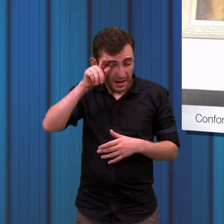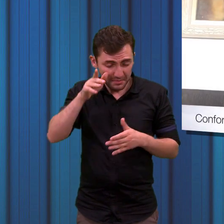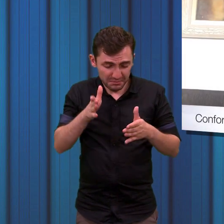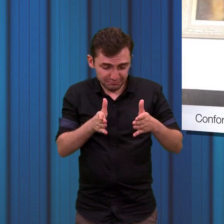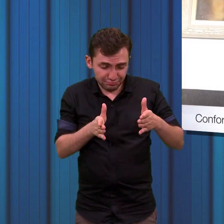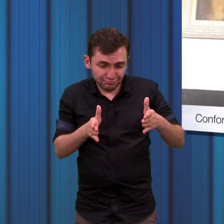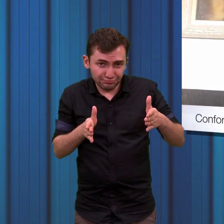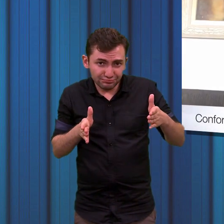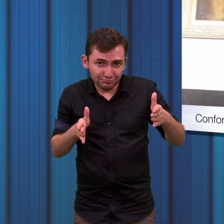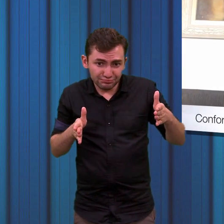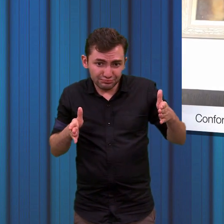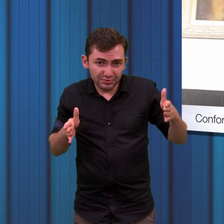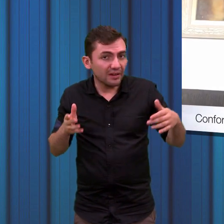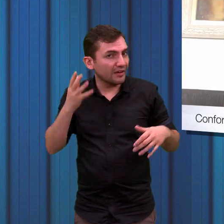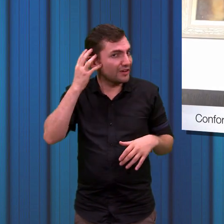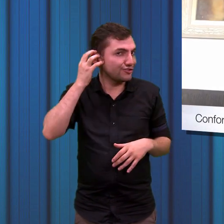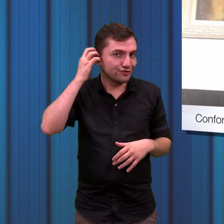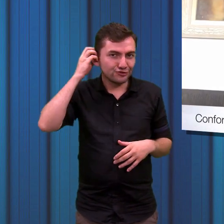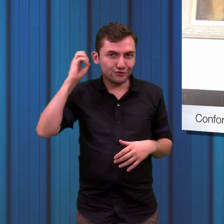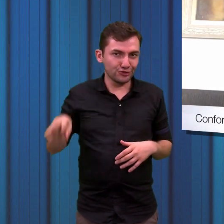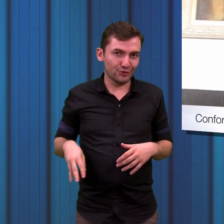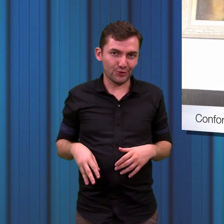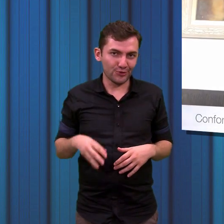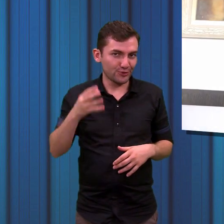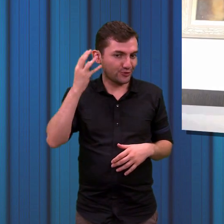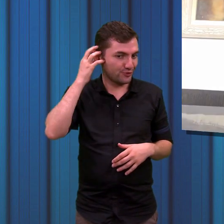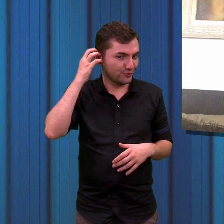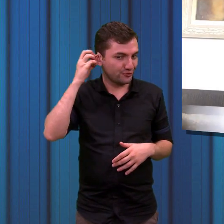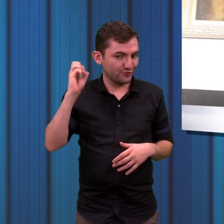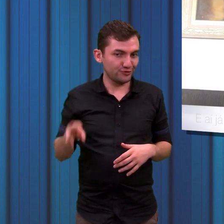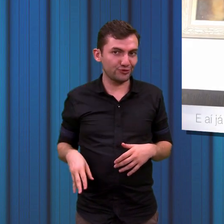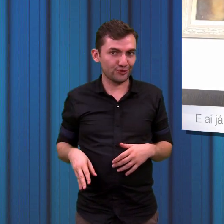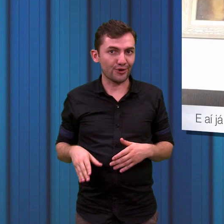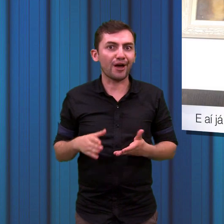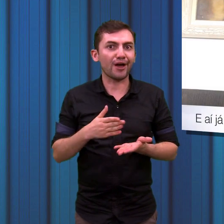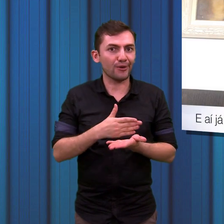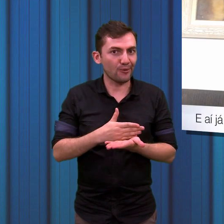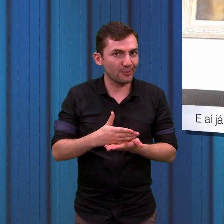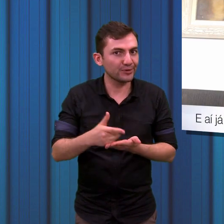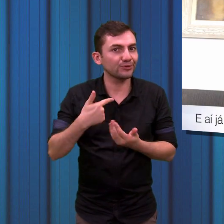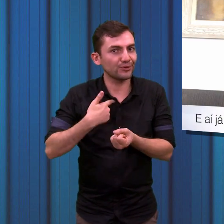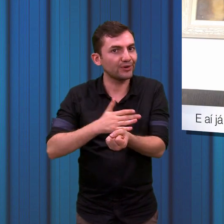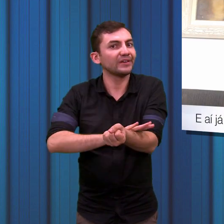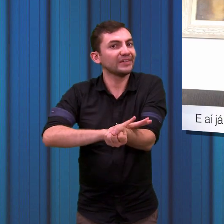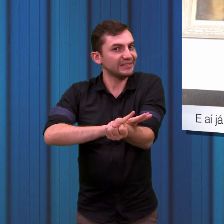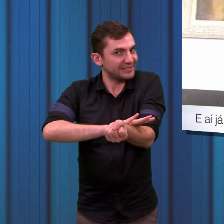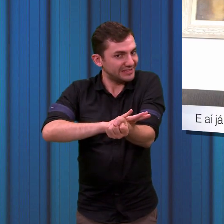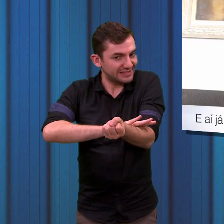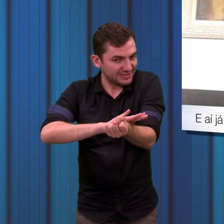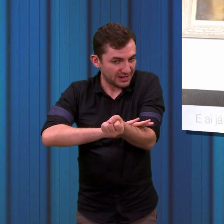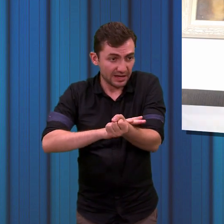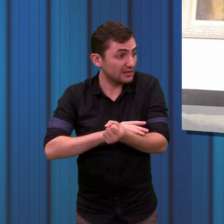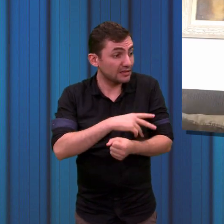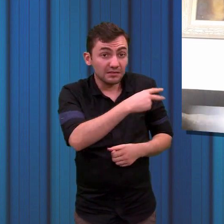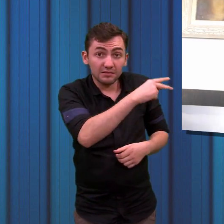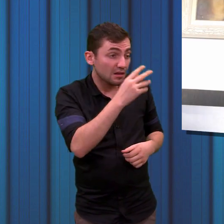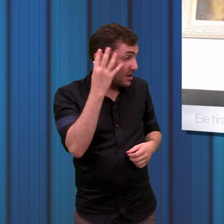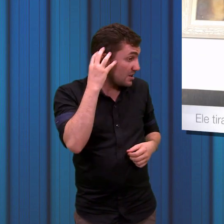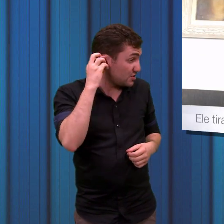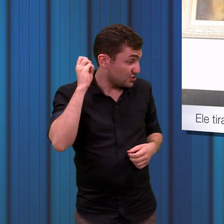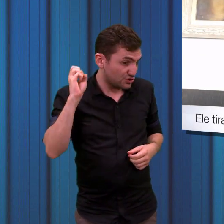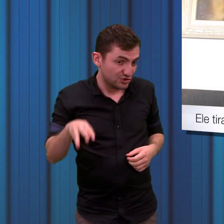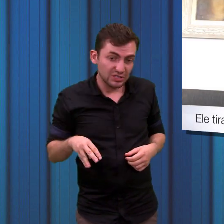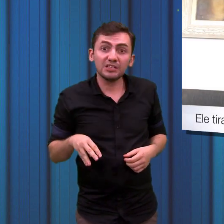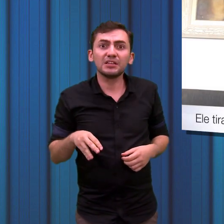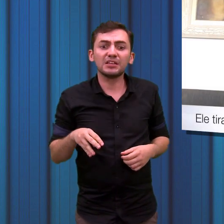Conforme o Gui foi crescendo, ele foi aprendendo a tirar o AASE. E aí já começou um pouco de estresse na história. Ele